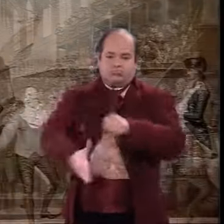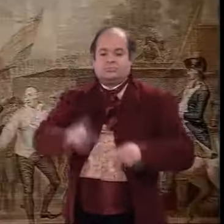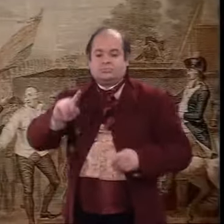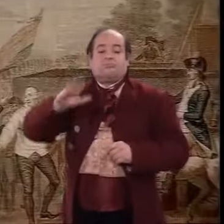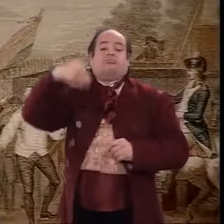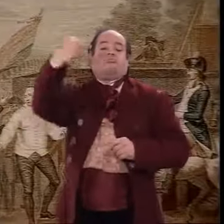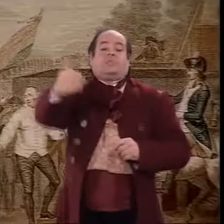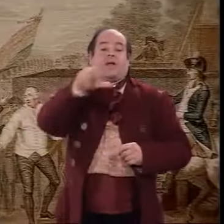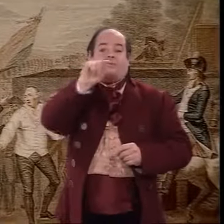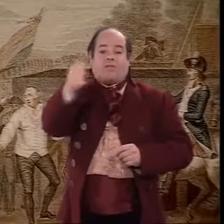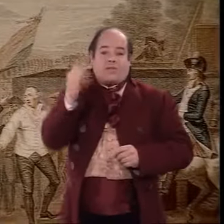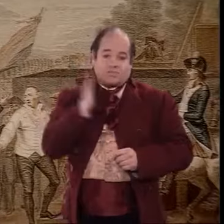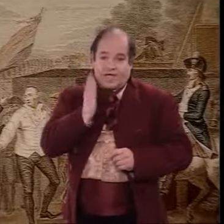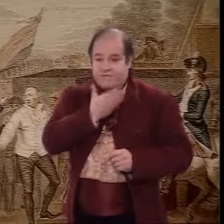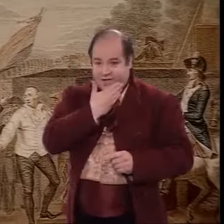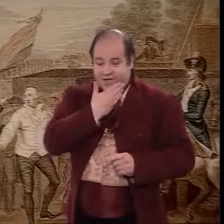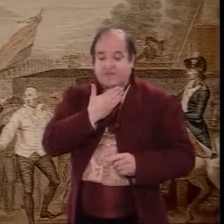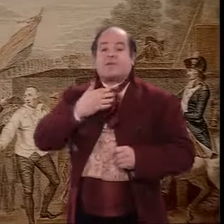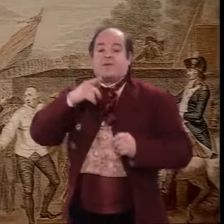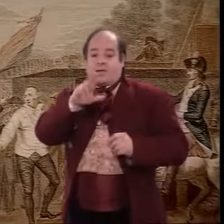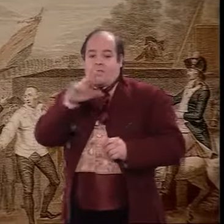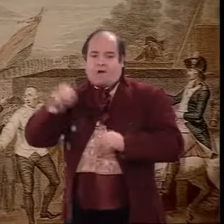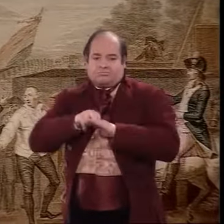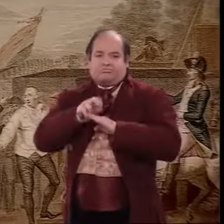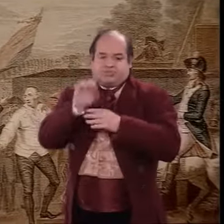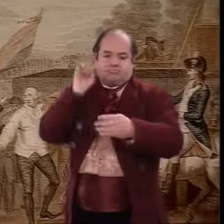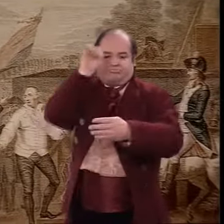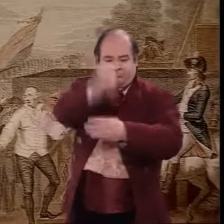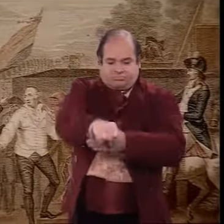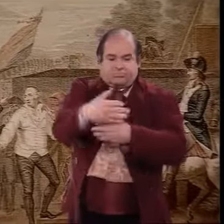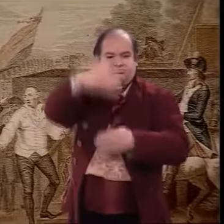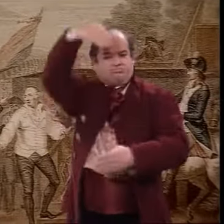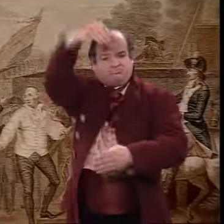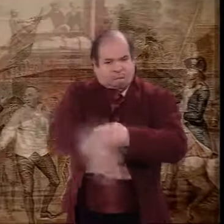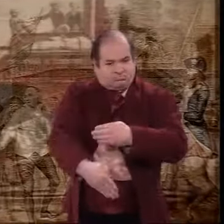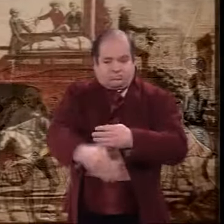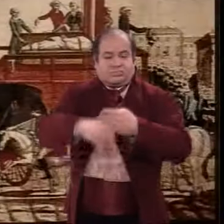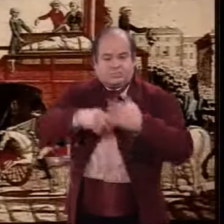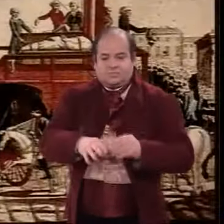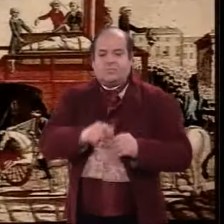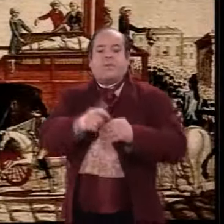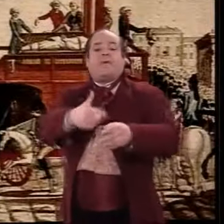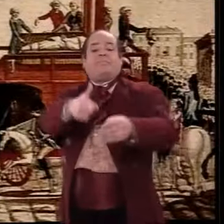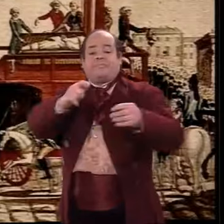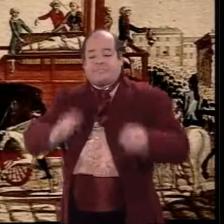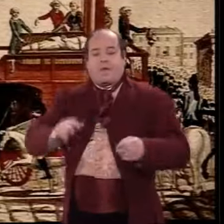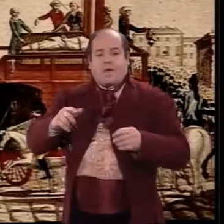L'Assemblée le condamnera à mort. Le roi est exécuté le 21 janvier 1793.